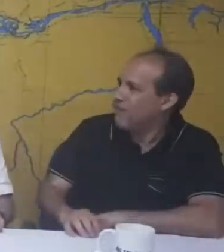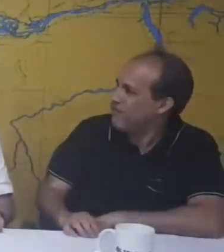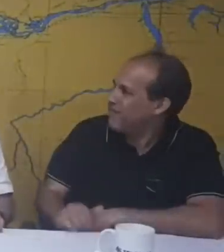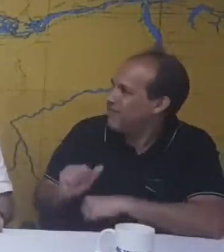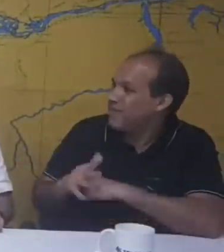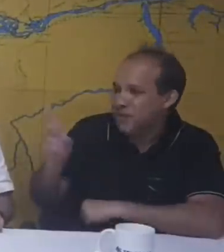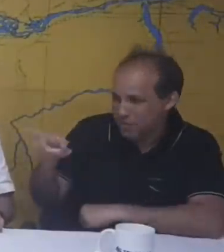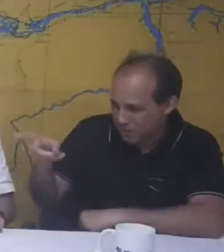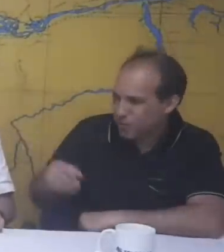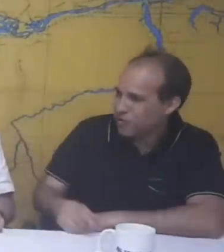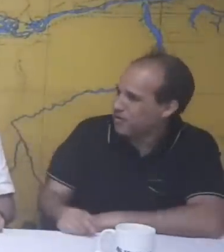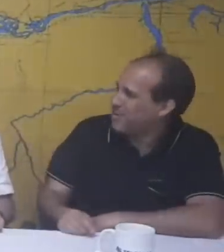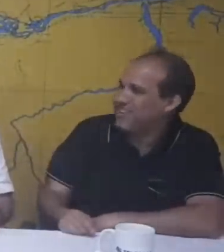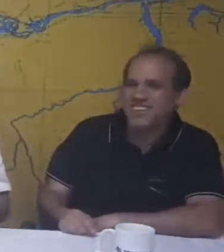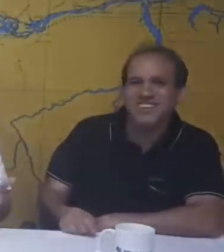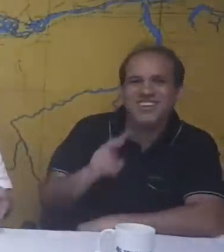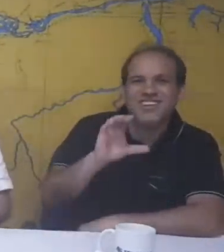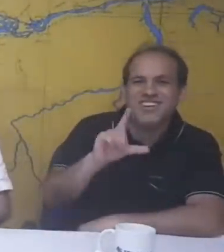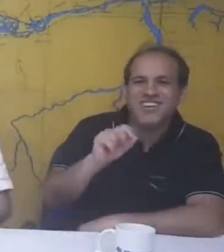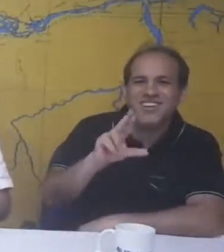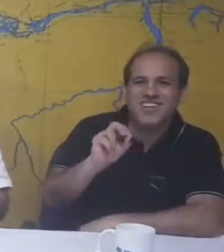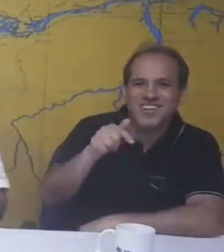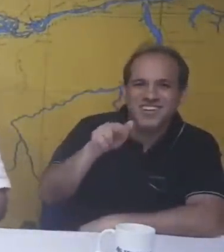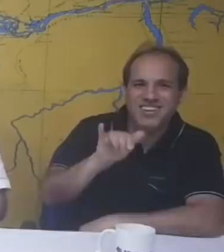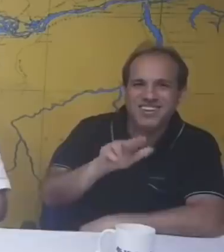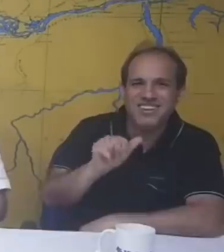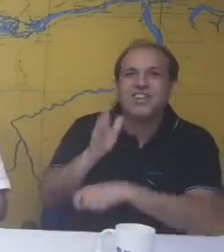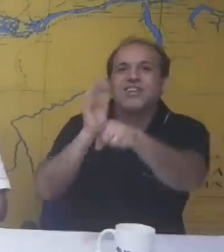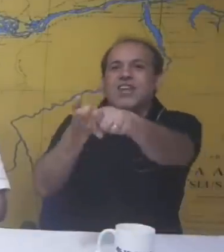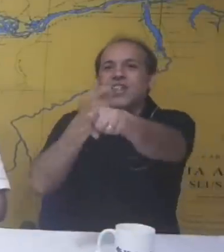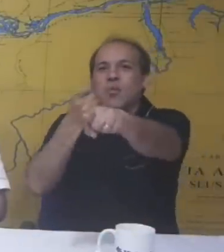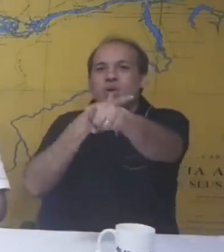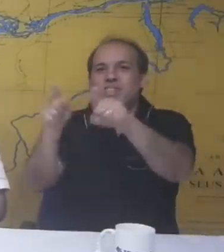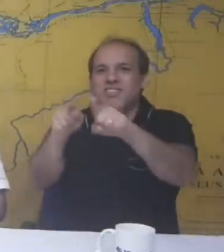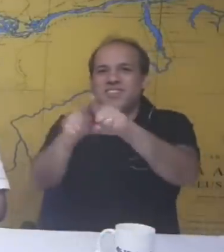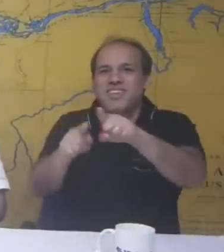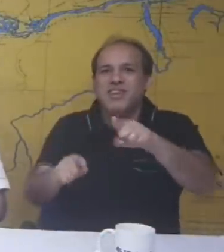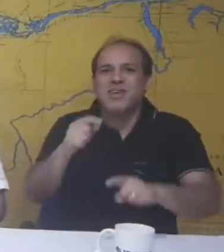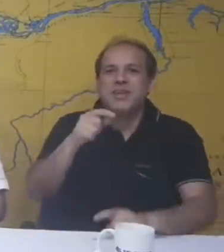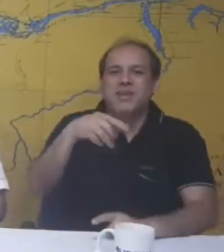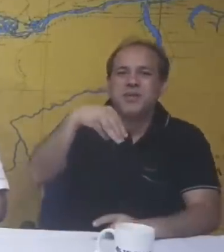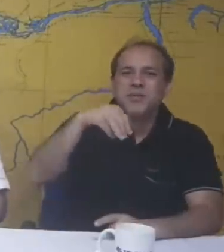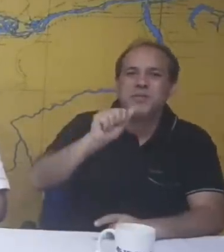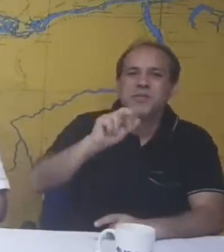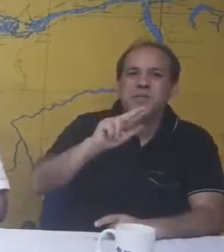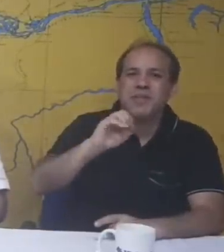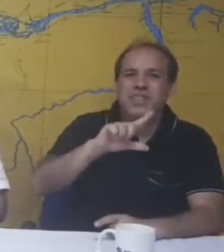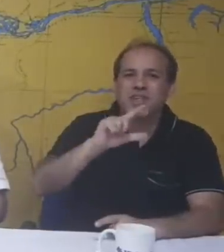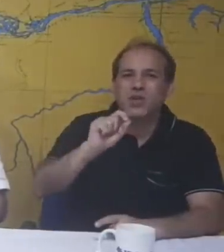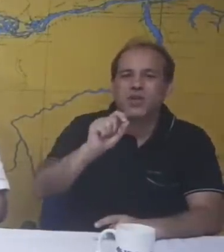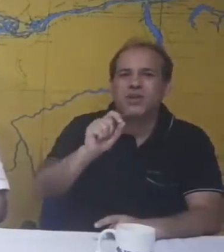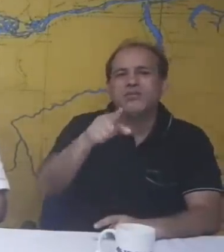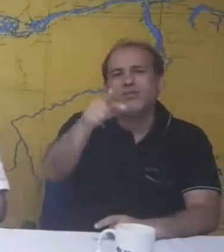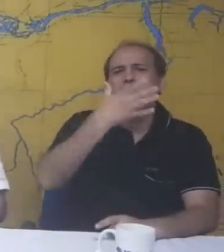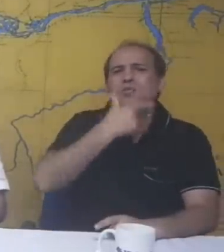vírus? E se pegar? Tá vendo aí? Todo mundo aqui. Tomei cloroquina. Tomou? Marcelo Antônio. É, você é a